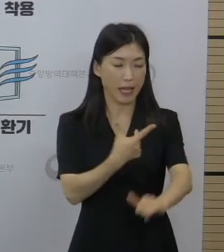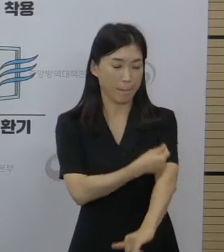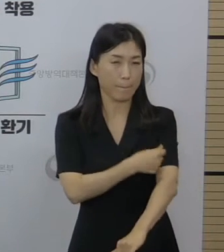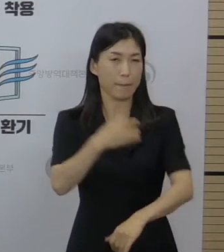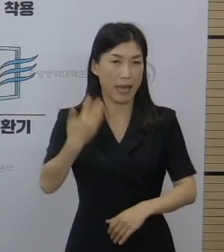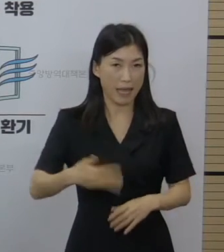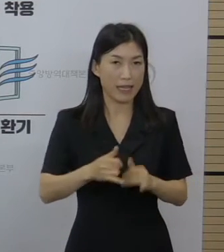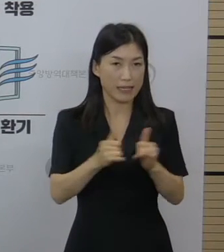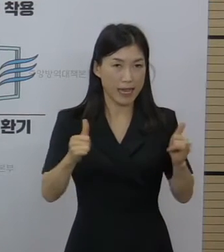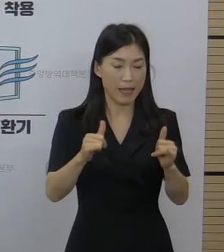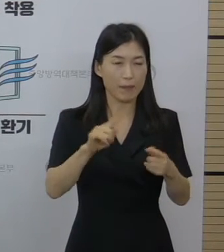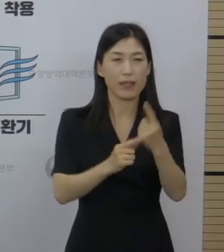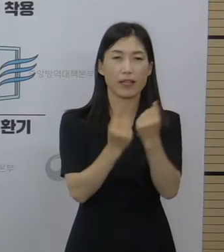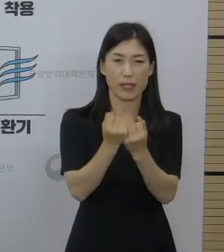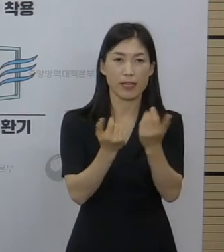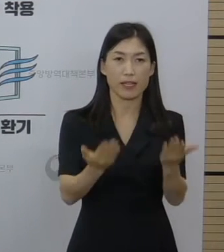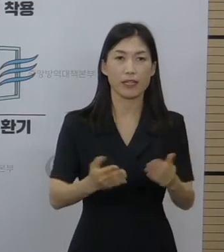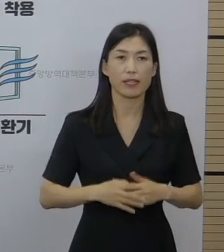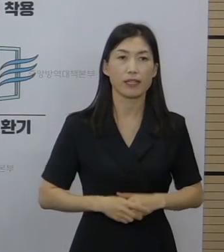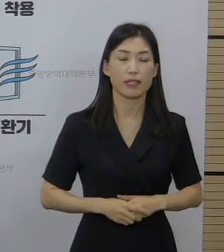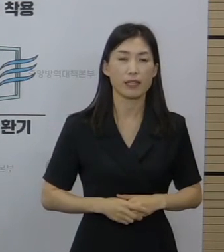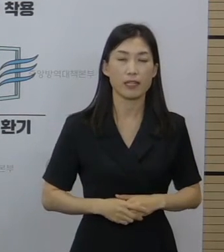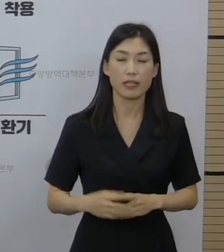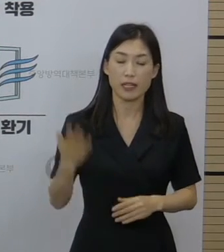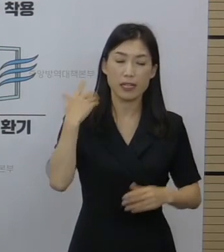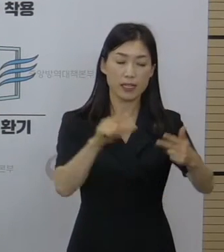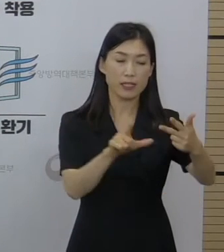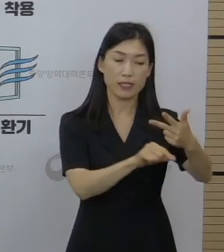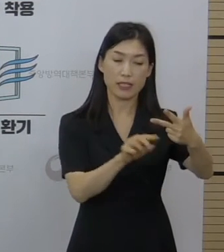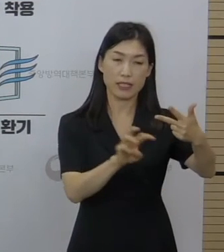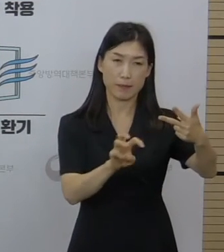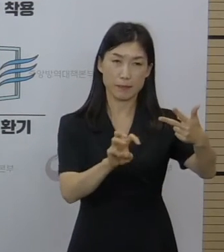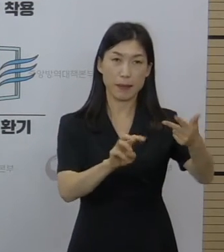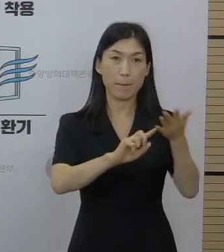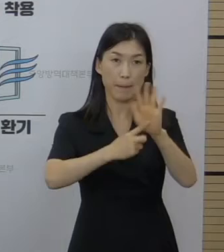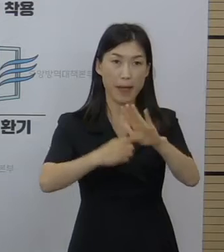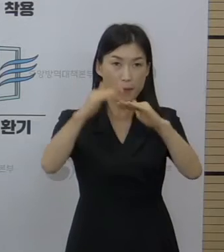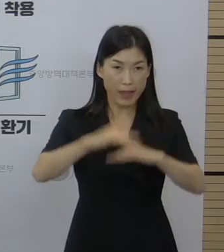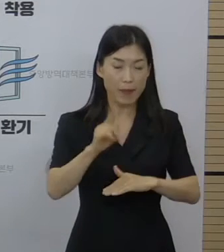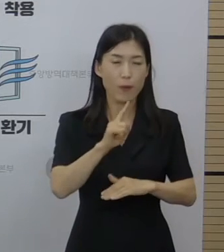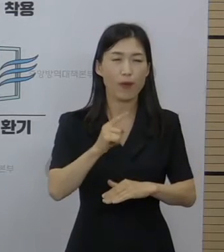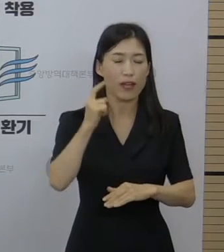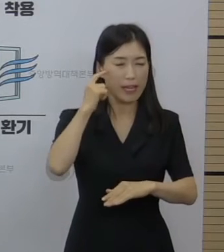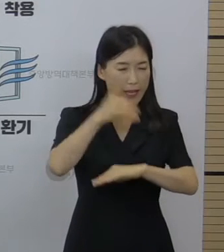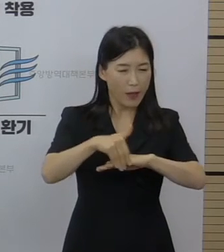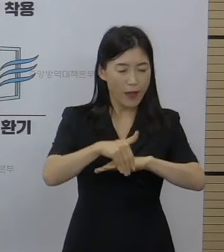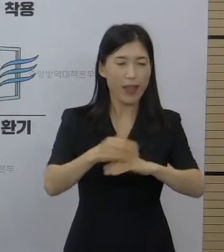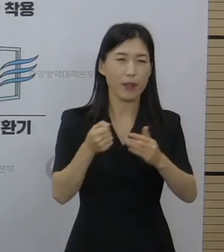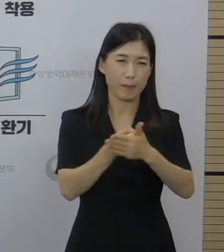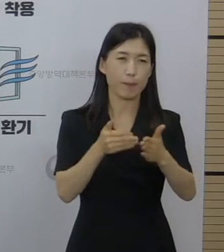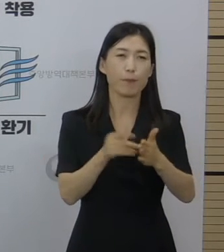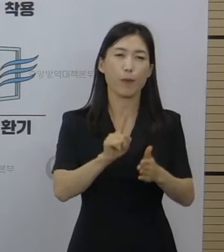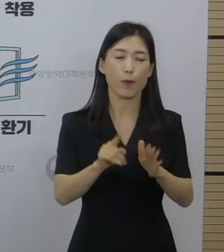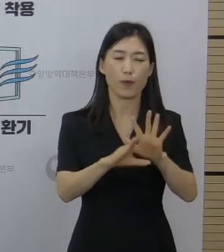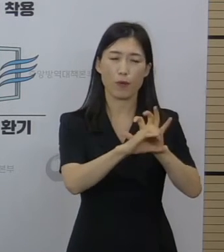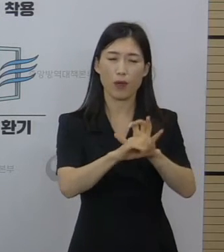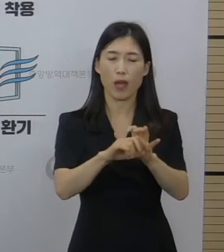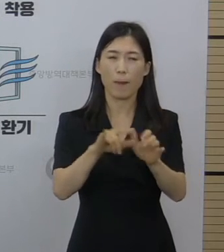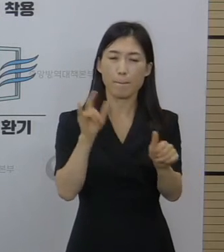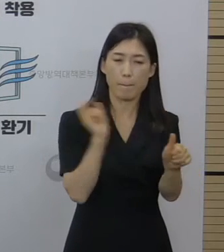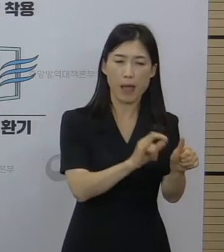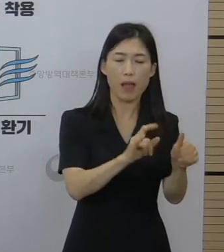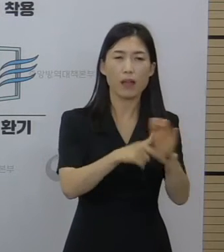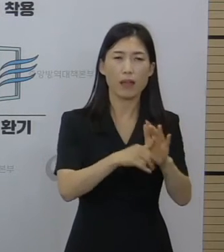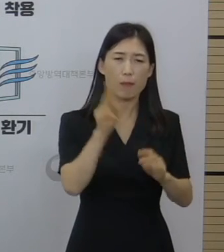접종 안내를 말씀드리겠습니다. 지난 7월 30일 날 발표된 시행 계획에 따라서 코로나19 감염